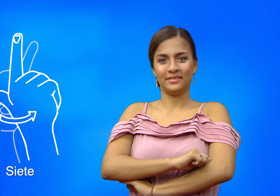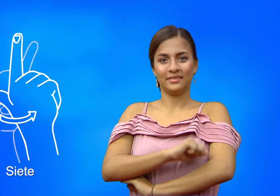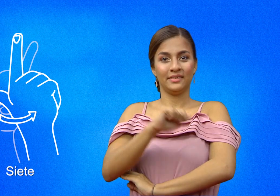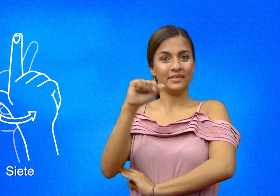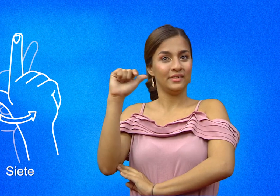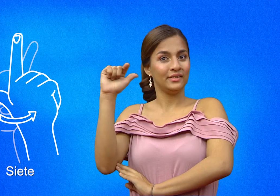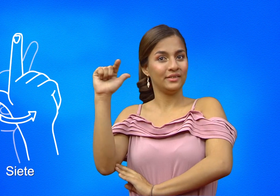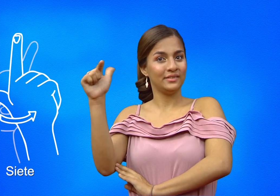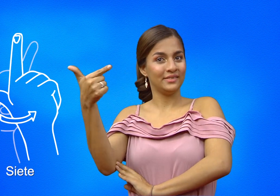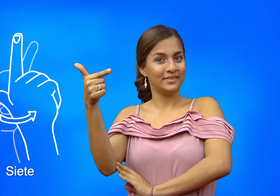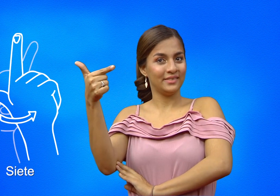7